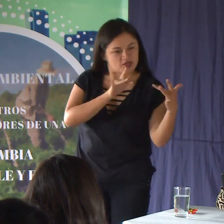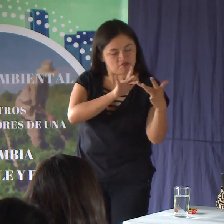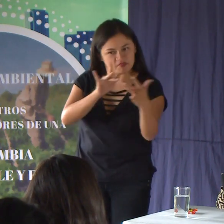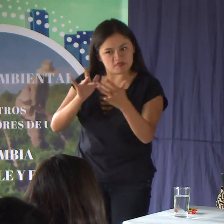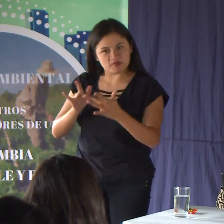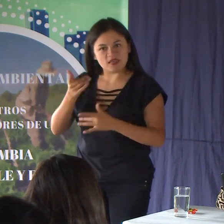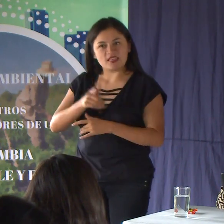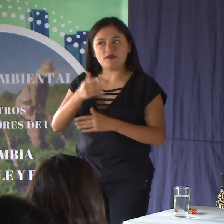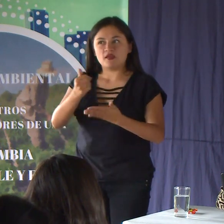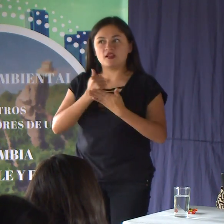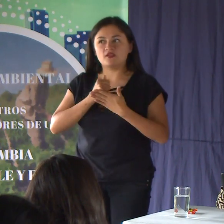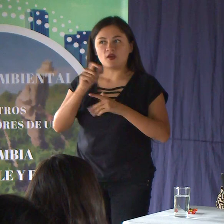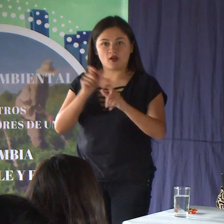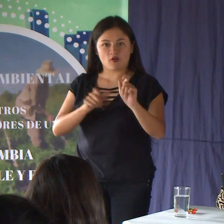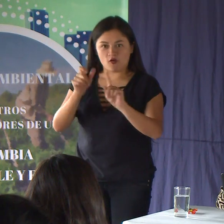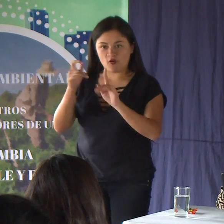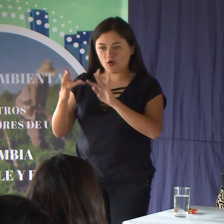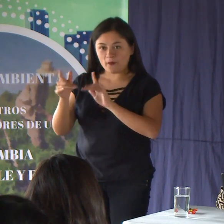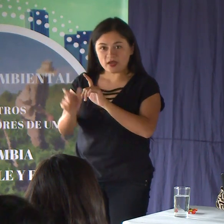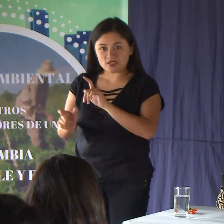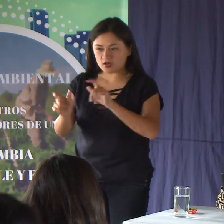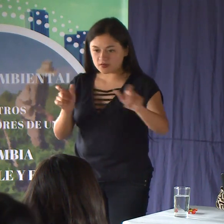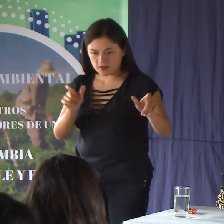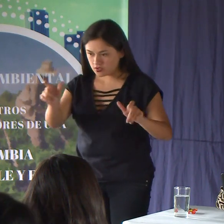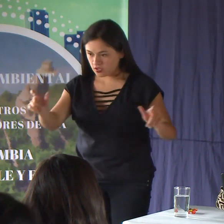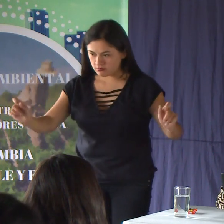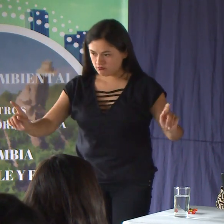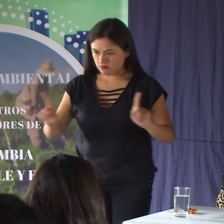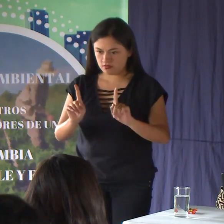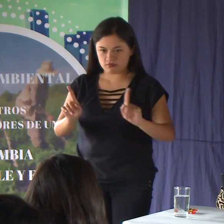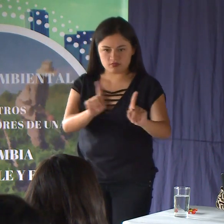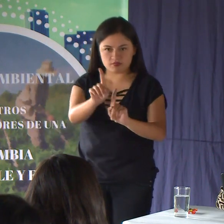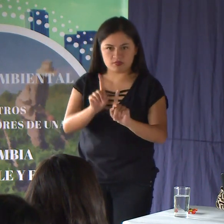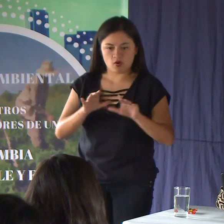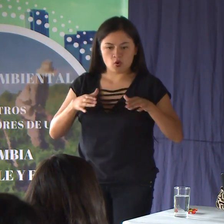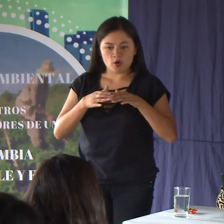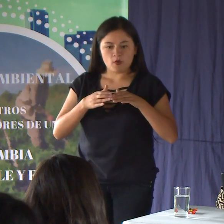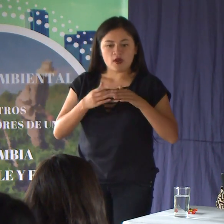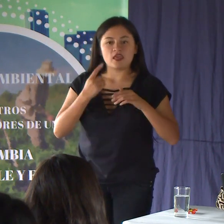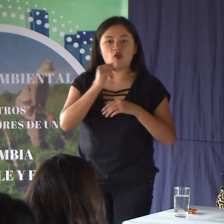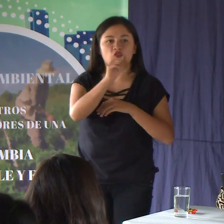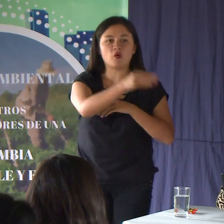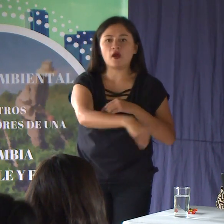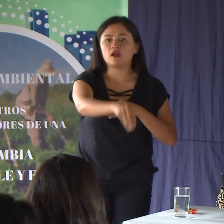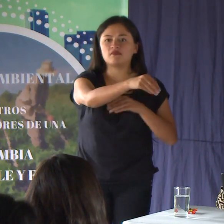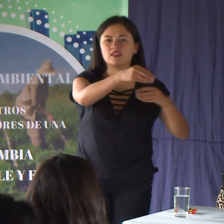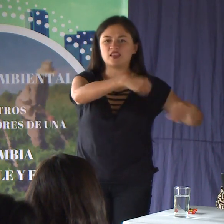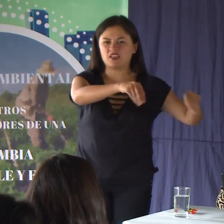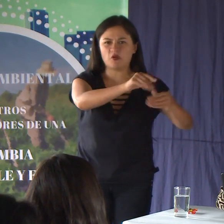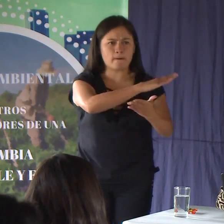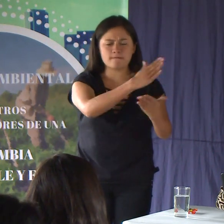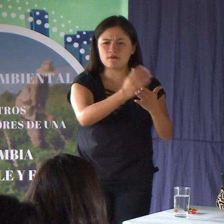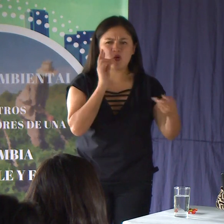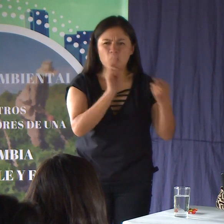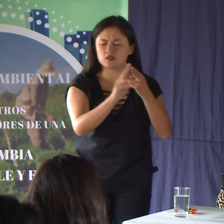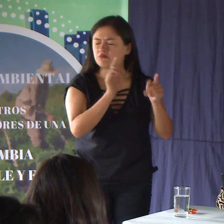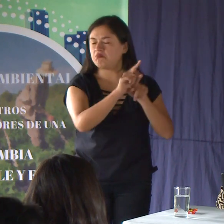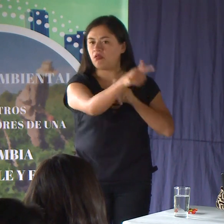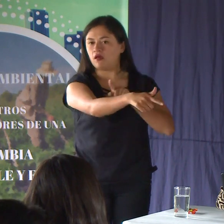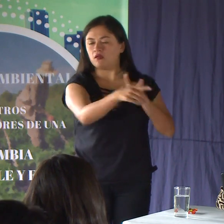que los sujetos también se acerquen entre ellos y se acerquen a nuevos territorios que de pronto no exploramos por muchos